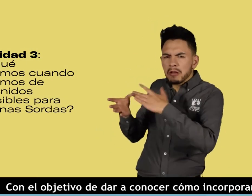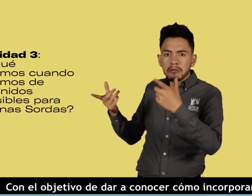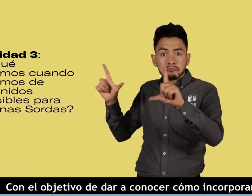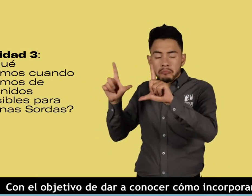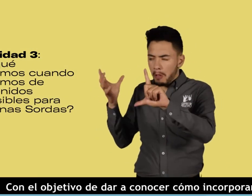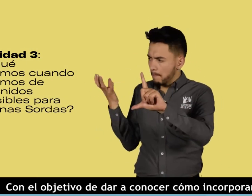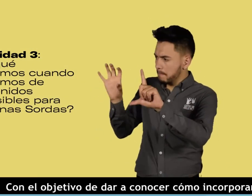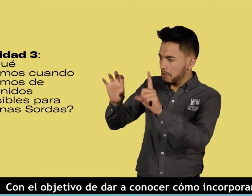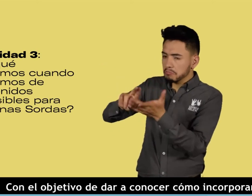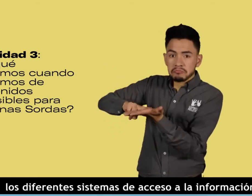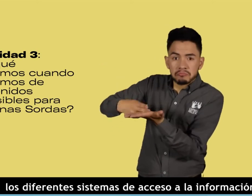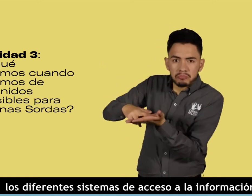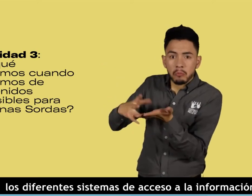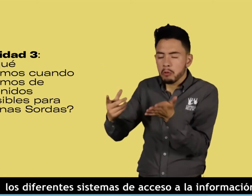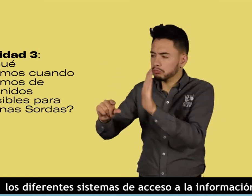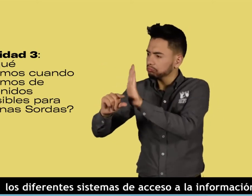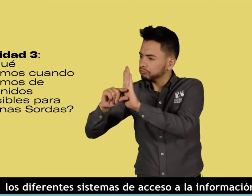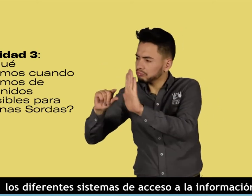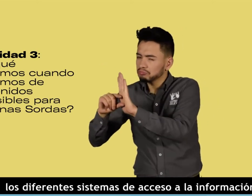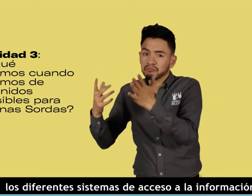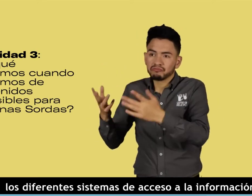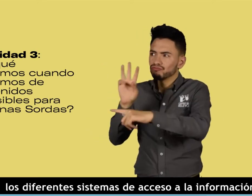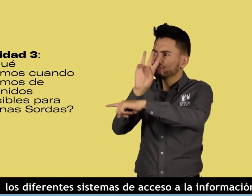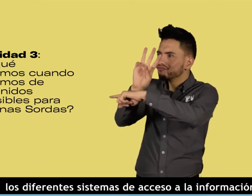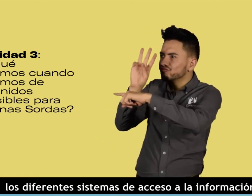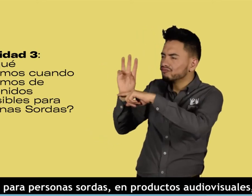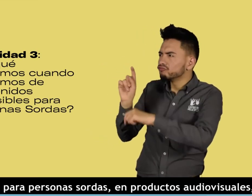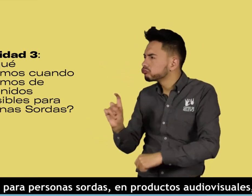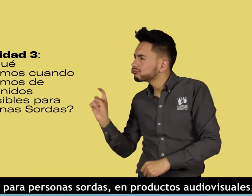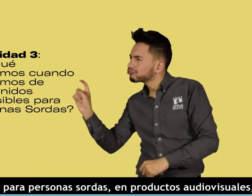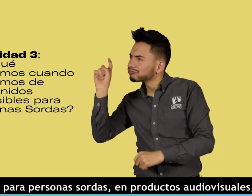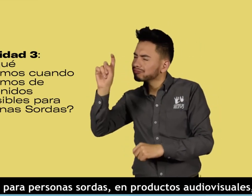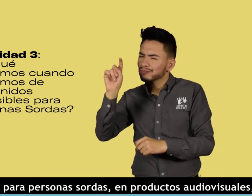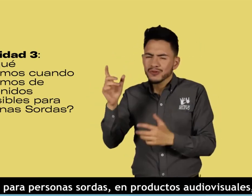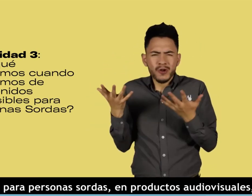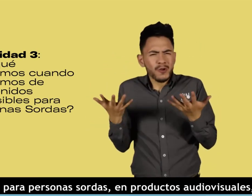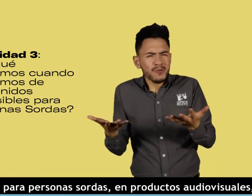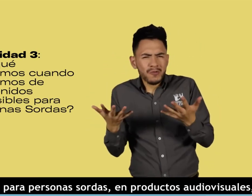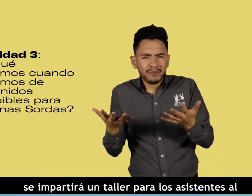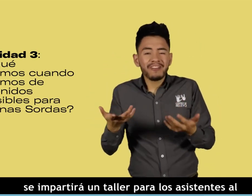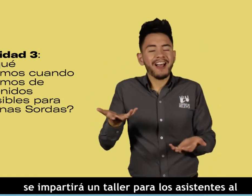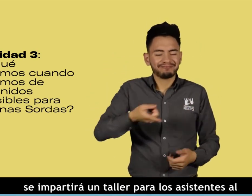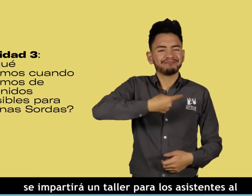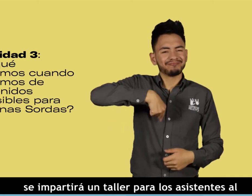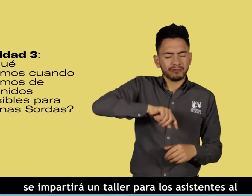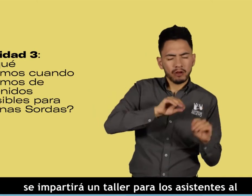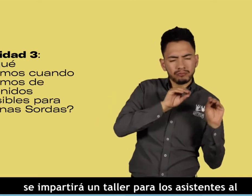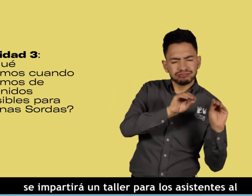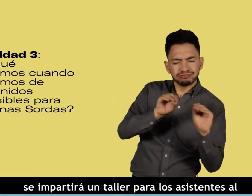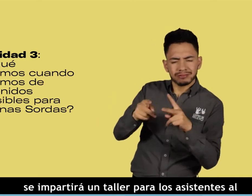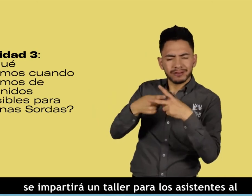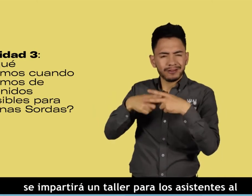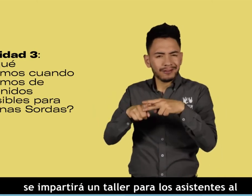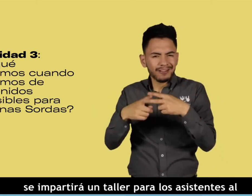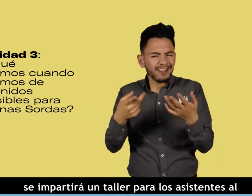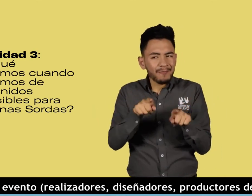cómo incorporar los diferentes sistemas de acceso a la información para personas sordas en productos audiovisuales, se impartirá un taller para los asistentes al